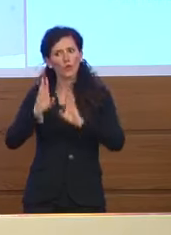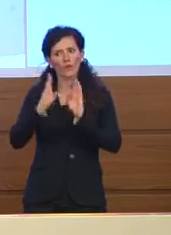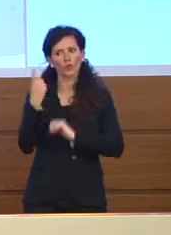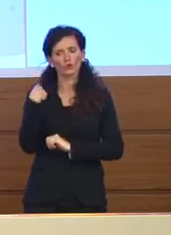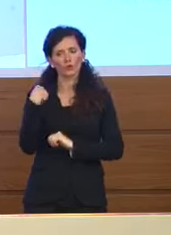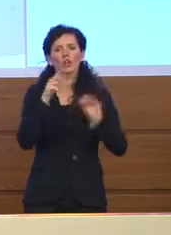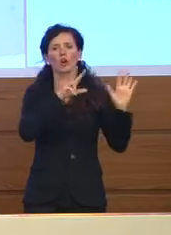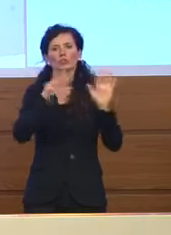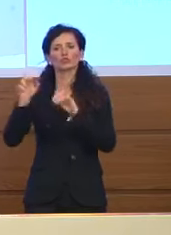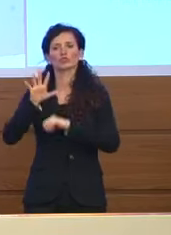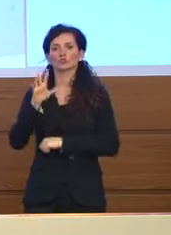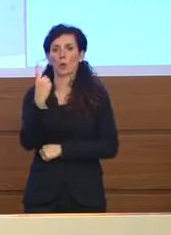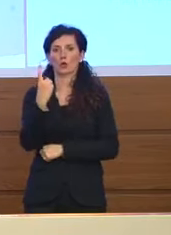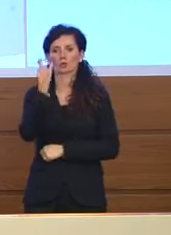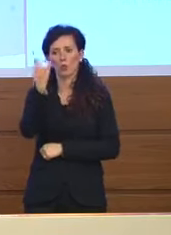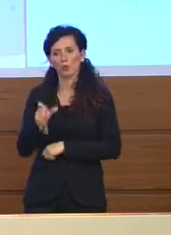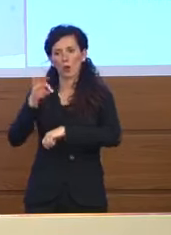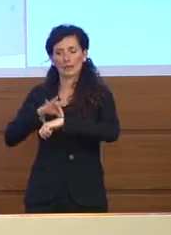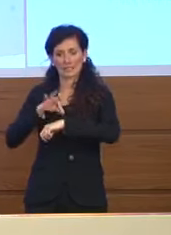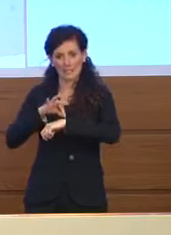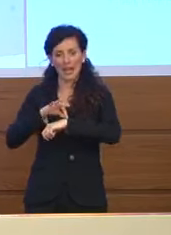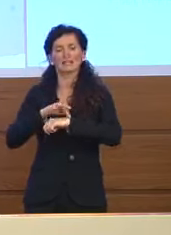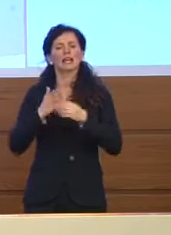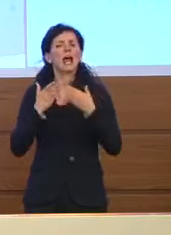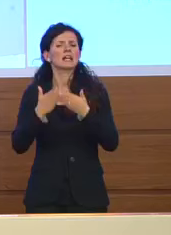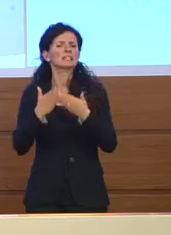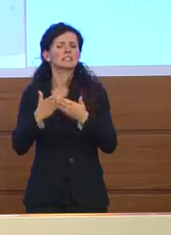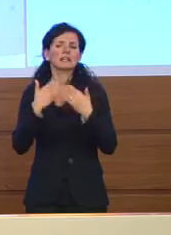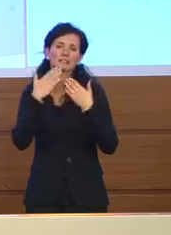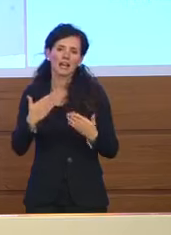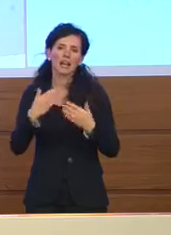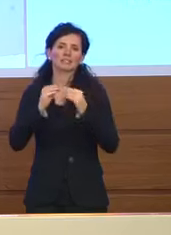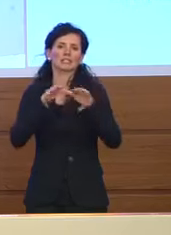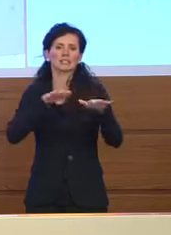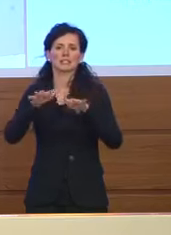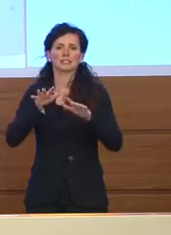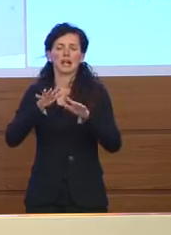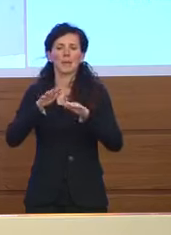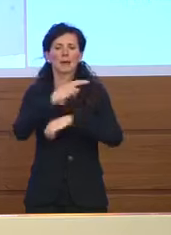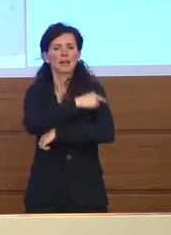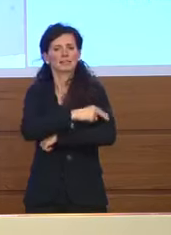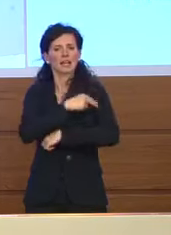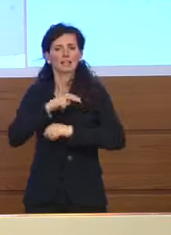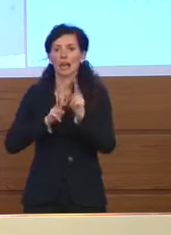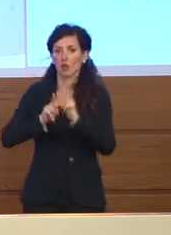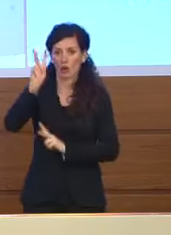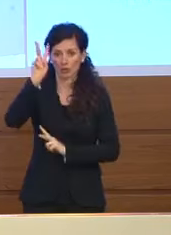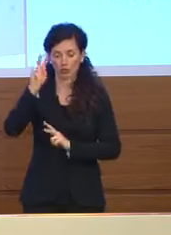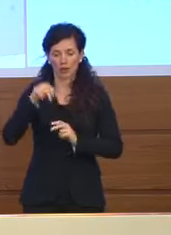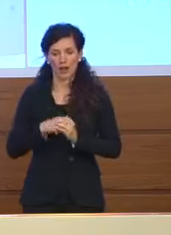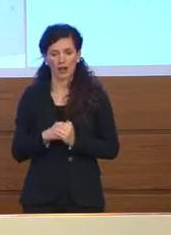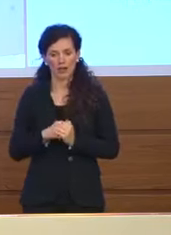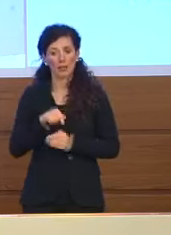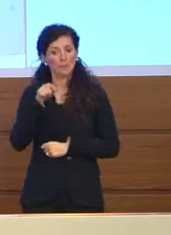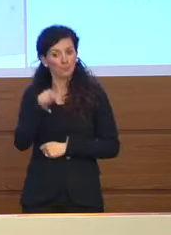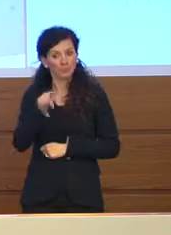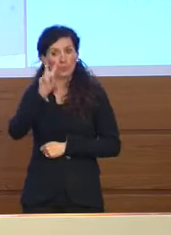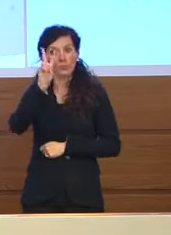851 pazienti assistiti dal servizio sanitario nazionale di questi